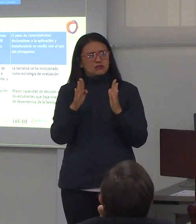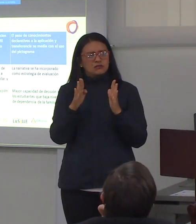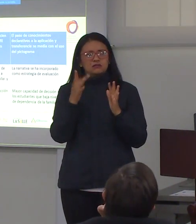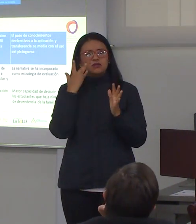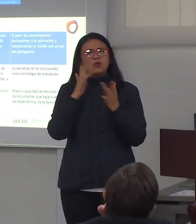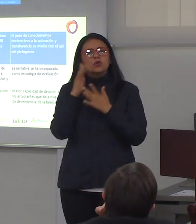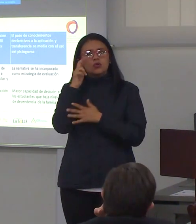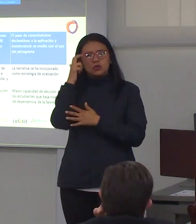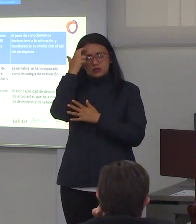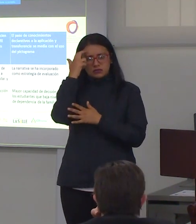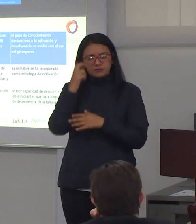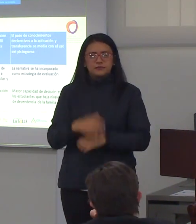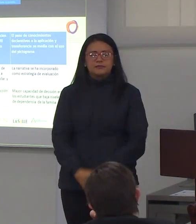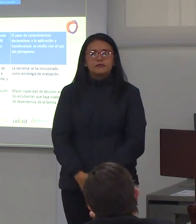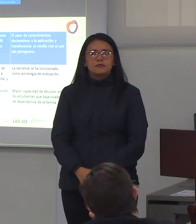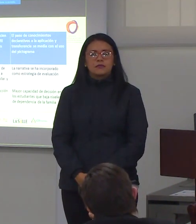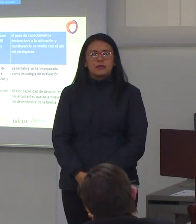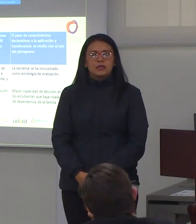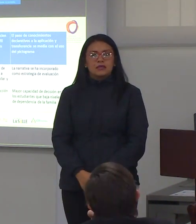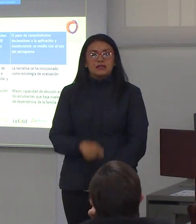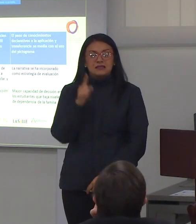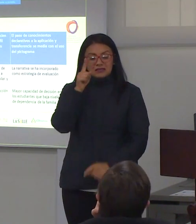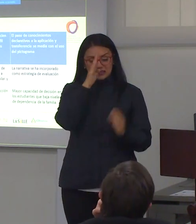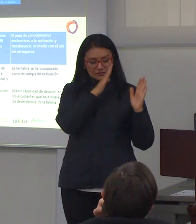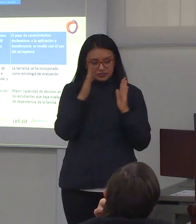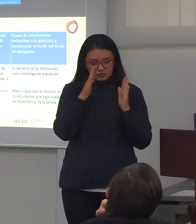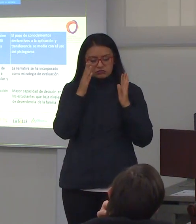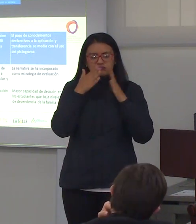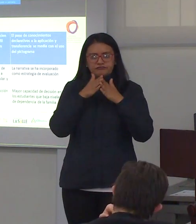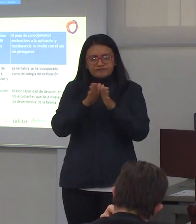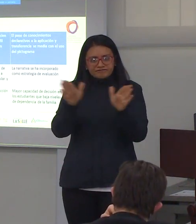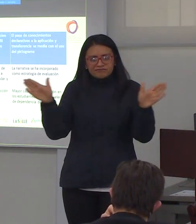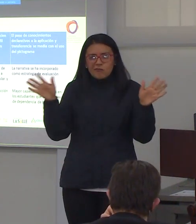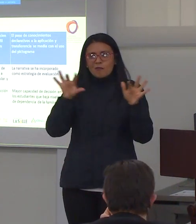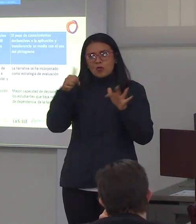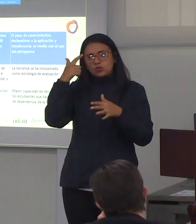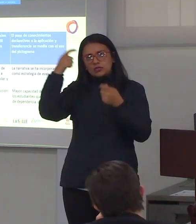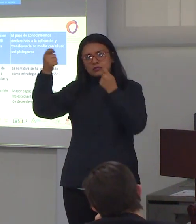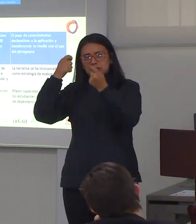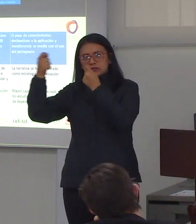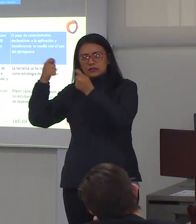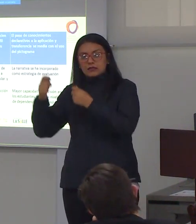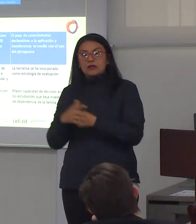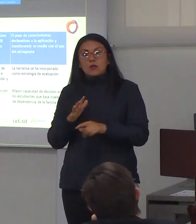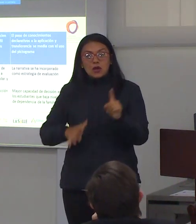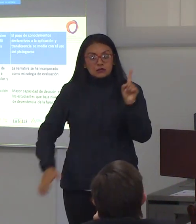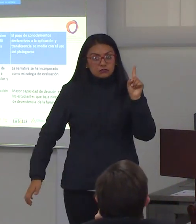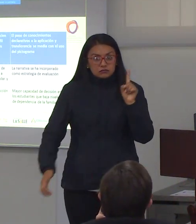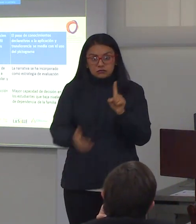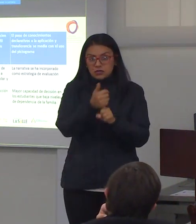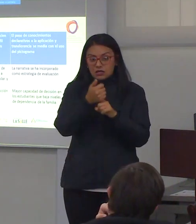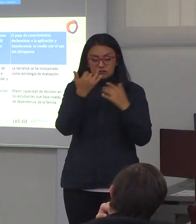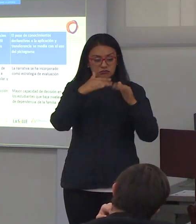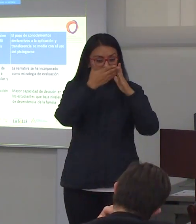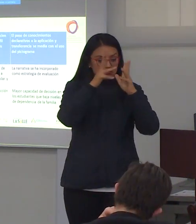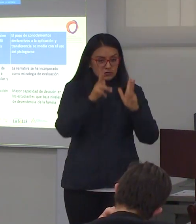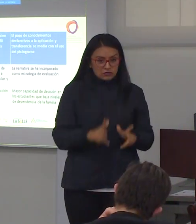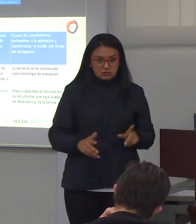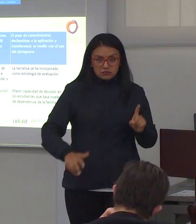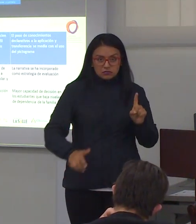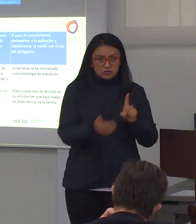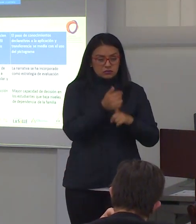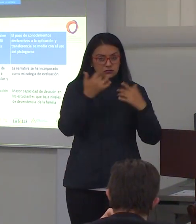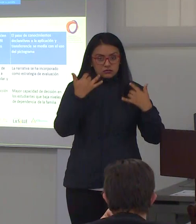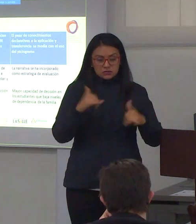términos cognitivos ese esquema hay que ampliarlo con otras estrategias cuando eso se logra con el estudiante entonces lo que